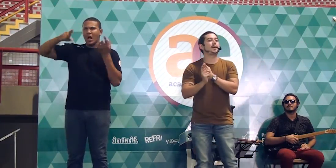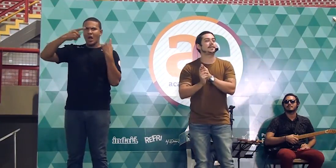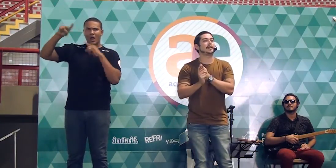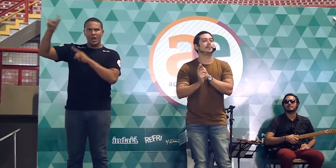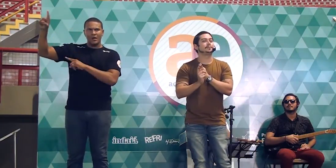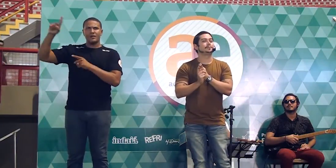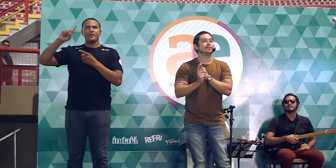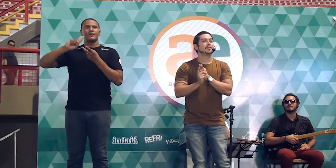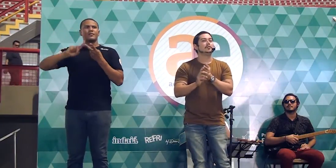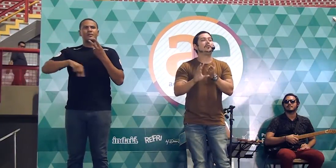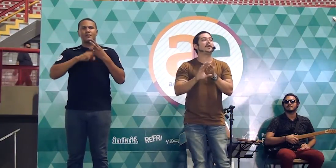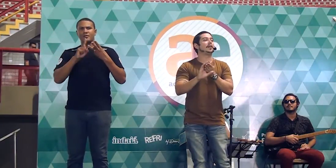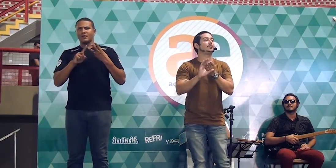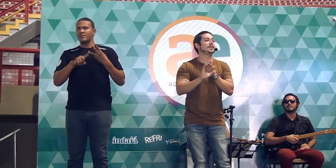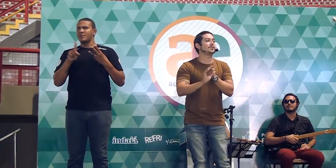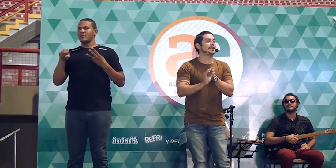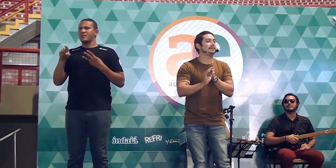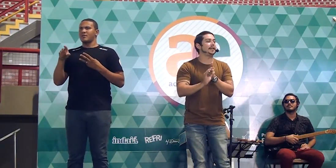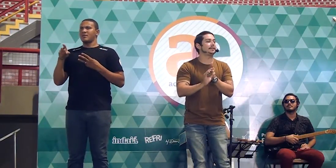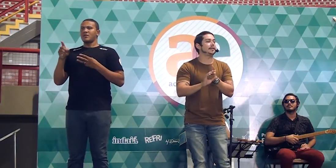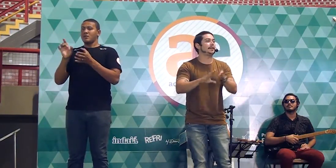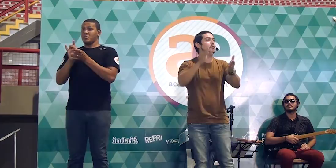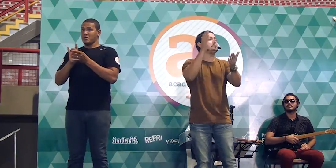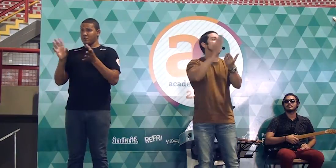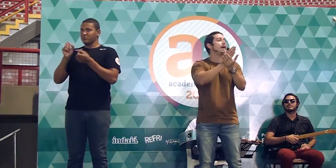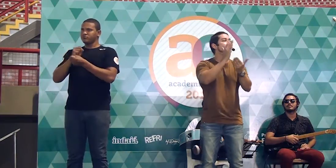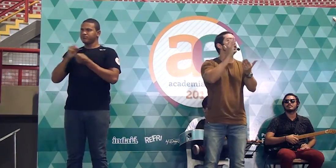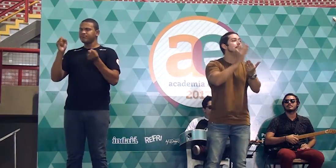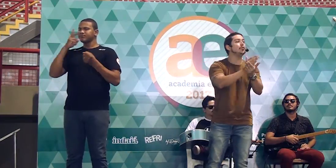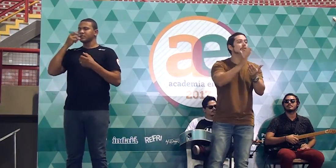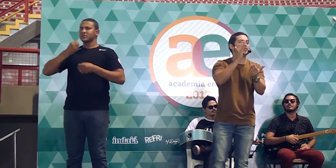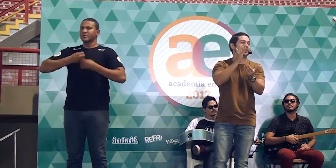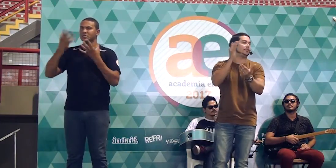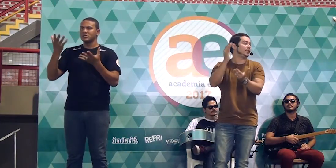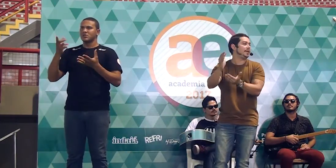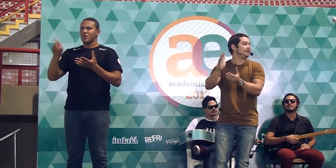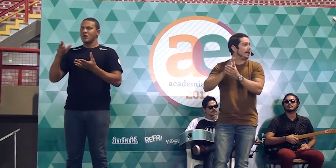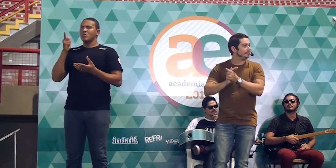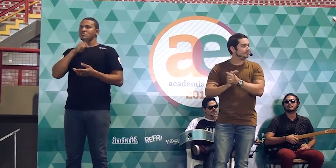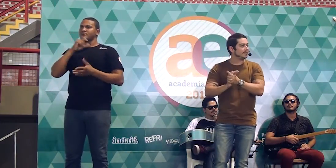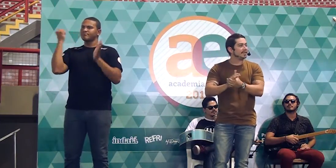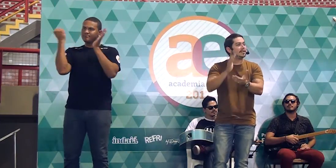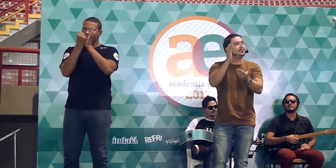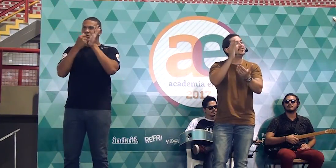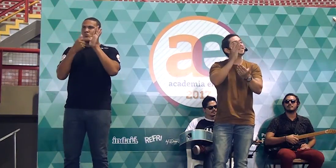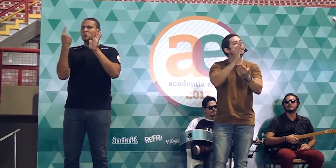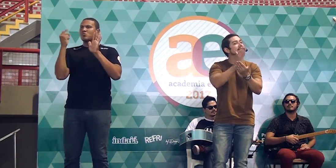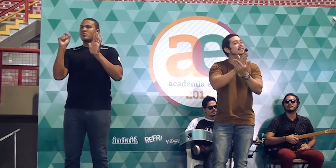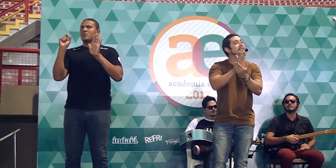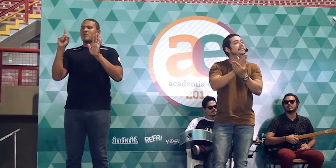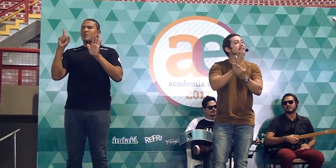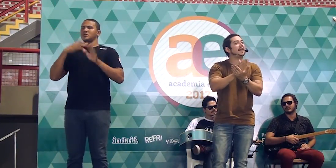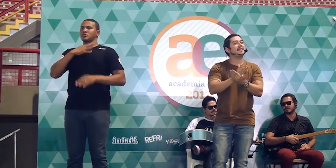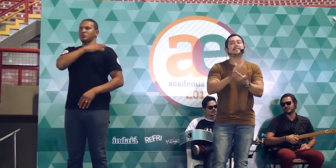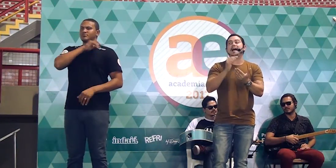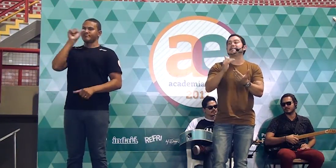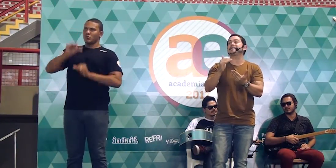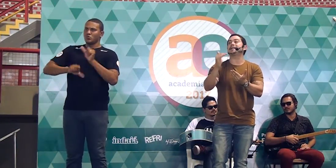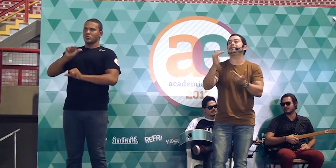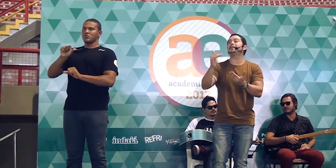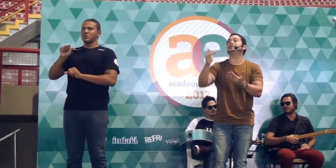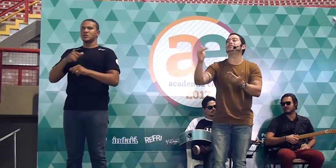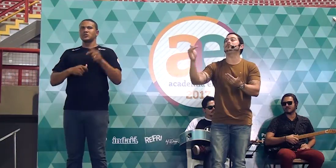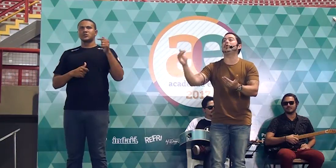liberdade de expressão, no final dos anos 70, tem um marco que muda a ditadura militar. De 73